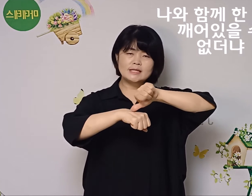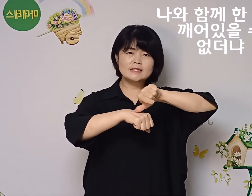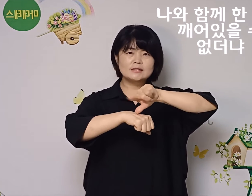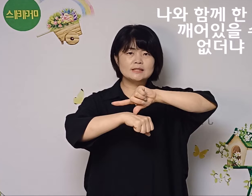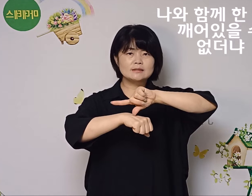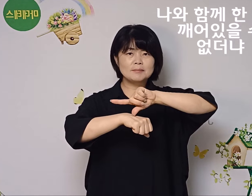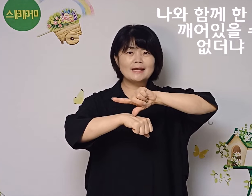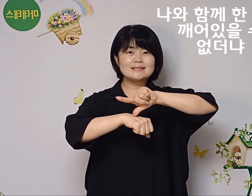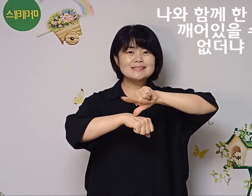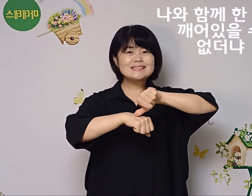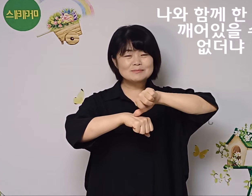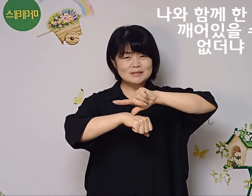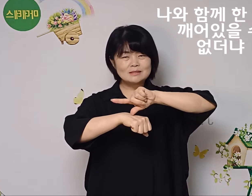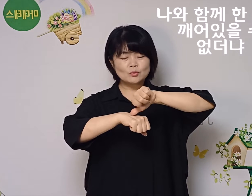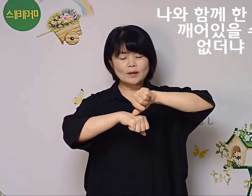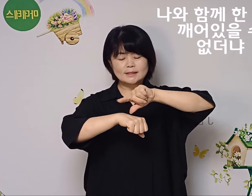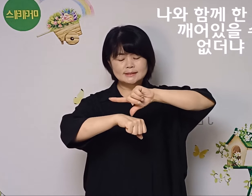시간이 시침이 돌아가듯이